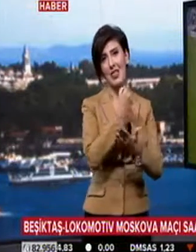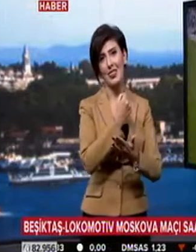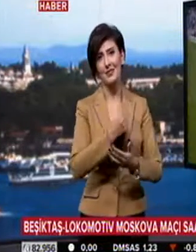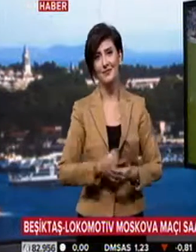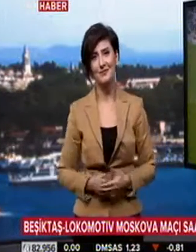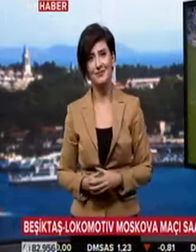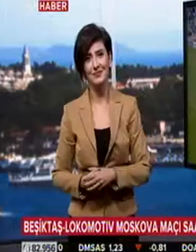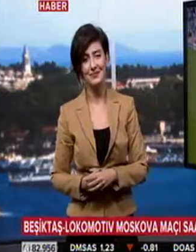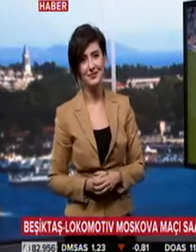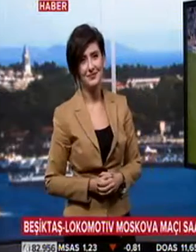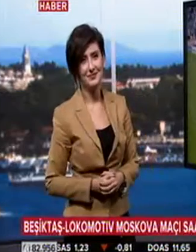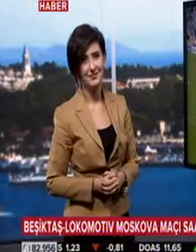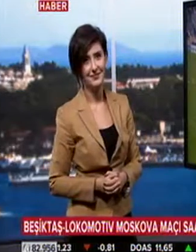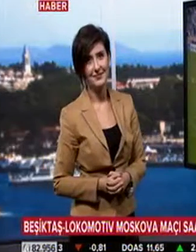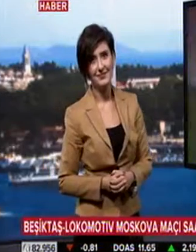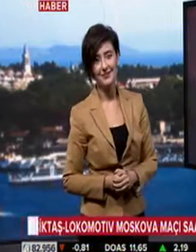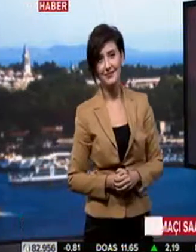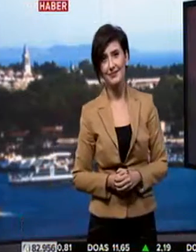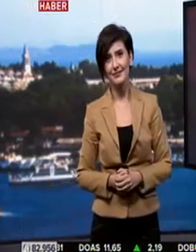kazandı.